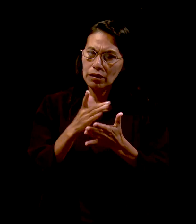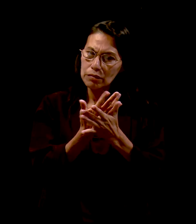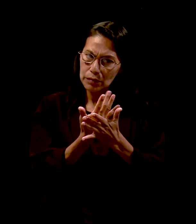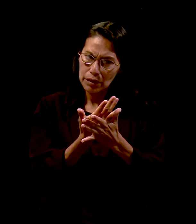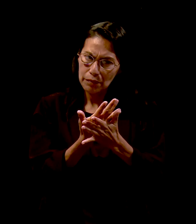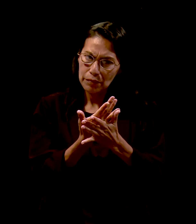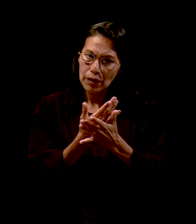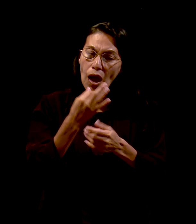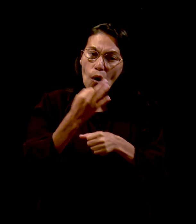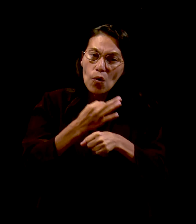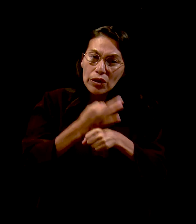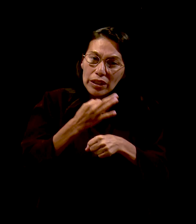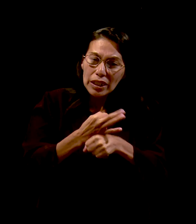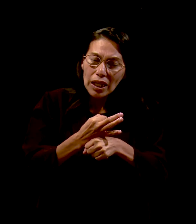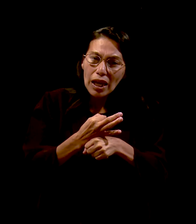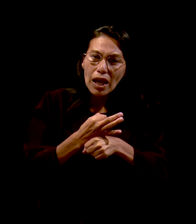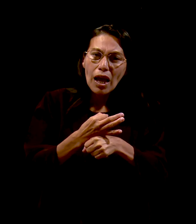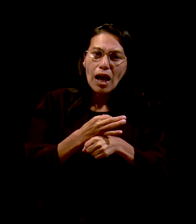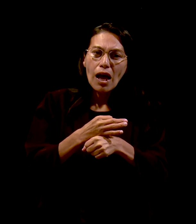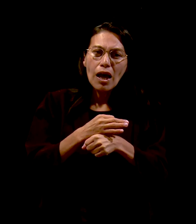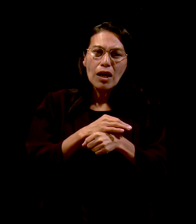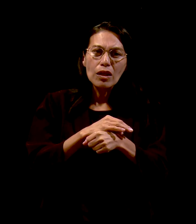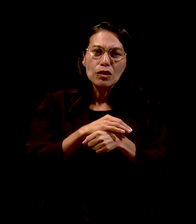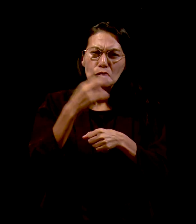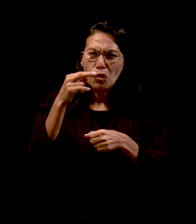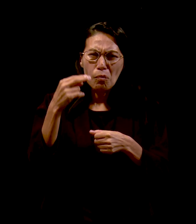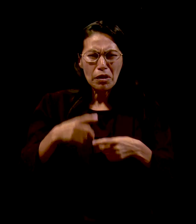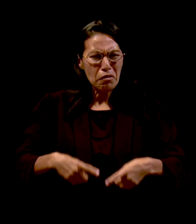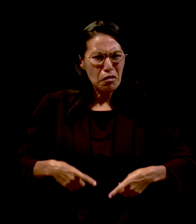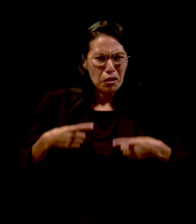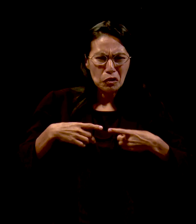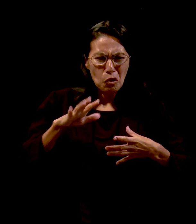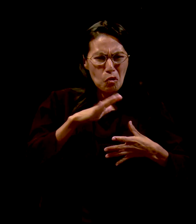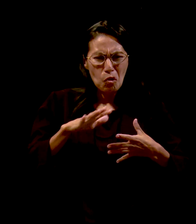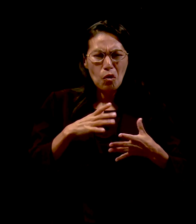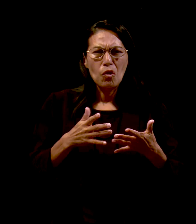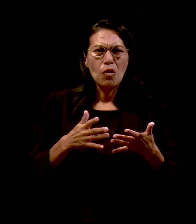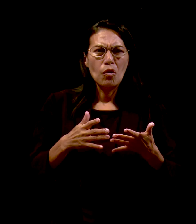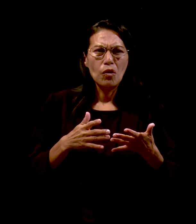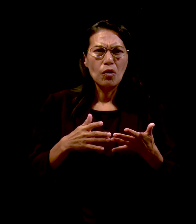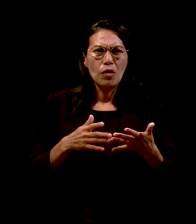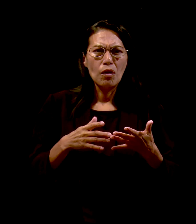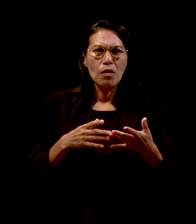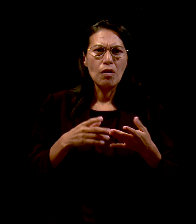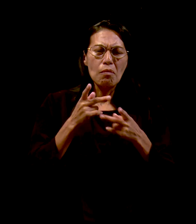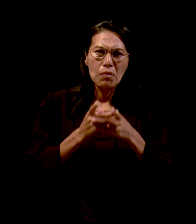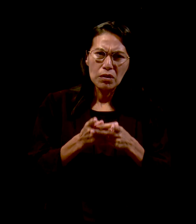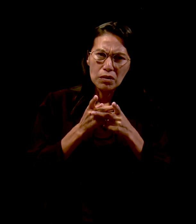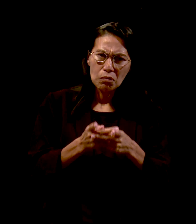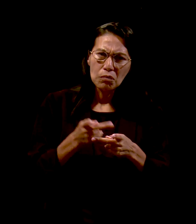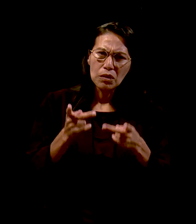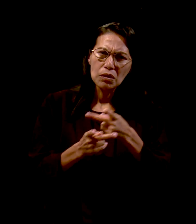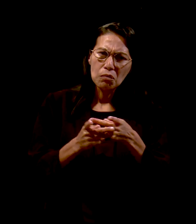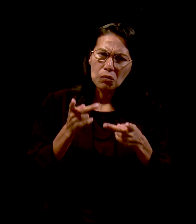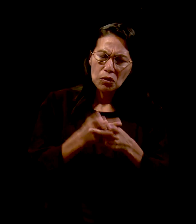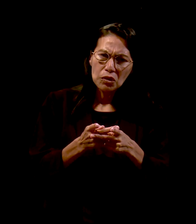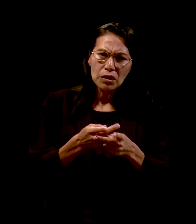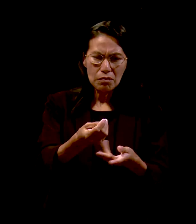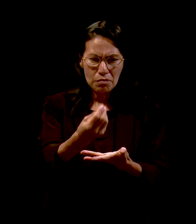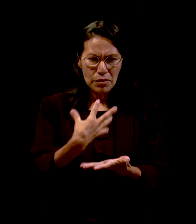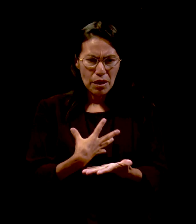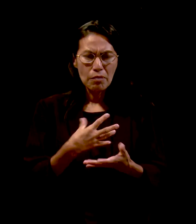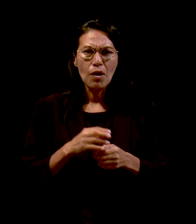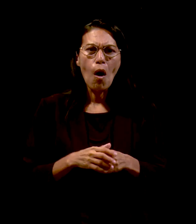envíame tus datos por whatsapp de tu pasaporte porque hay un vuelo que sale el día 5 para méxico y